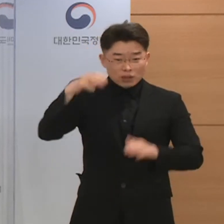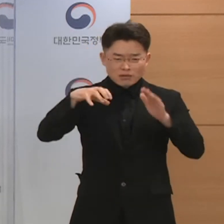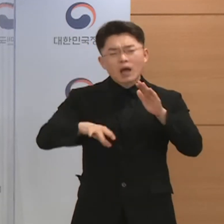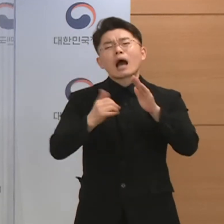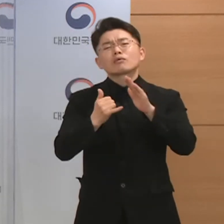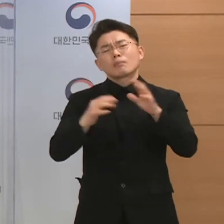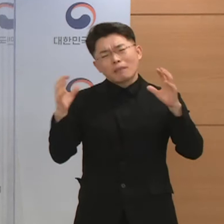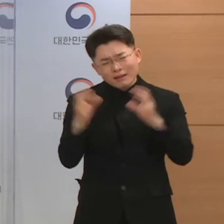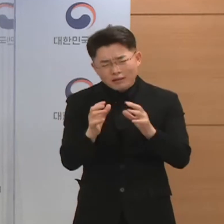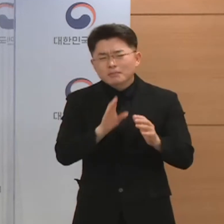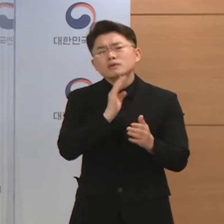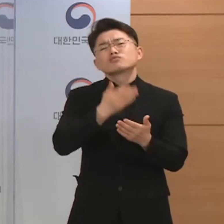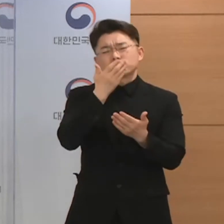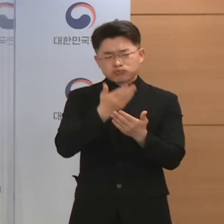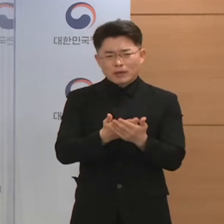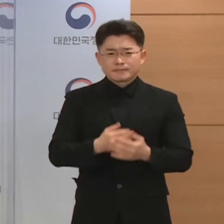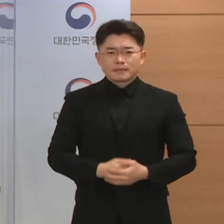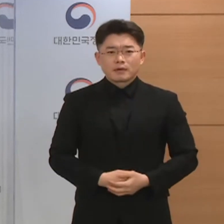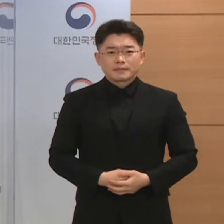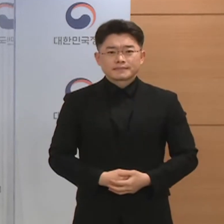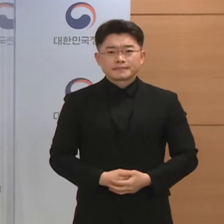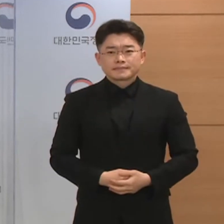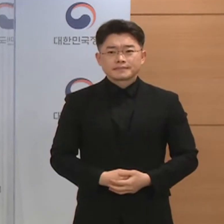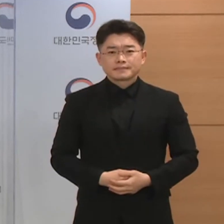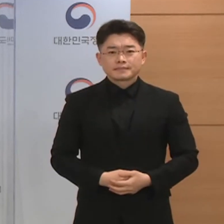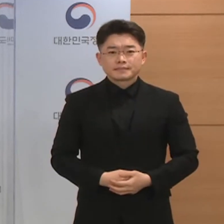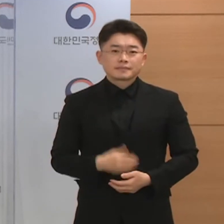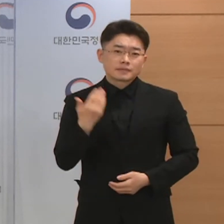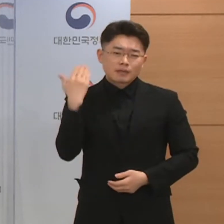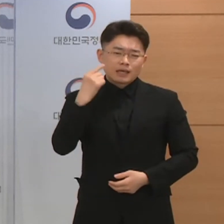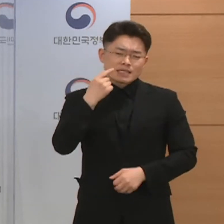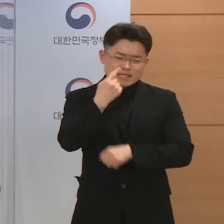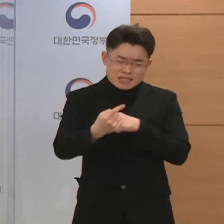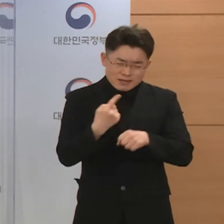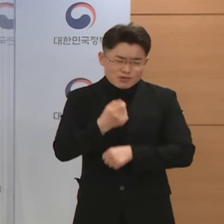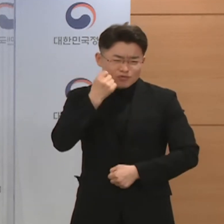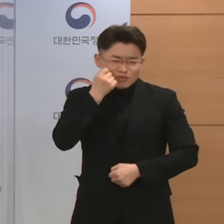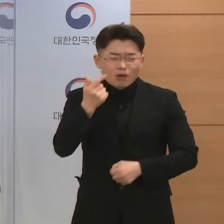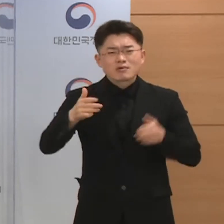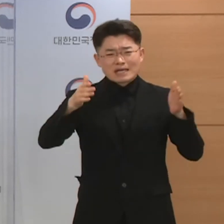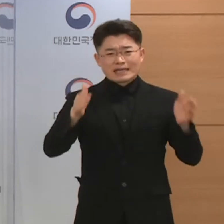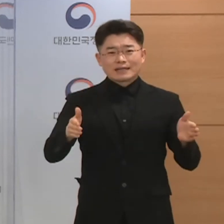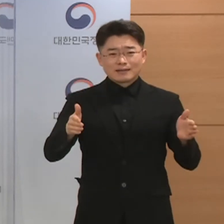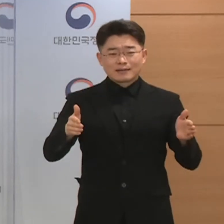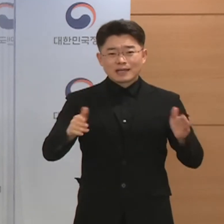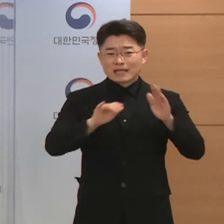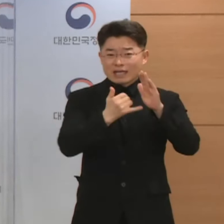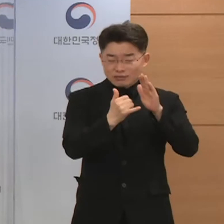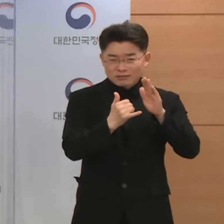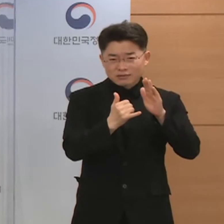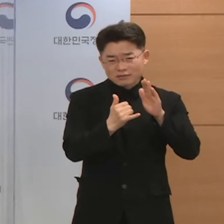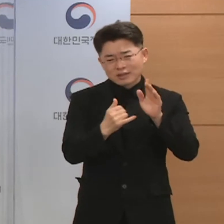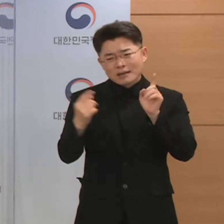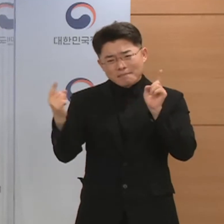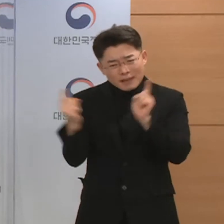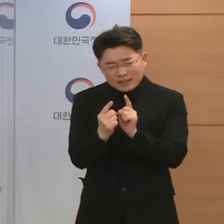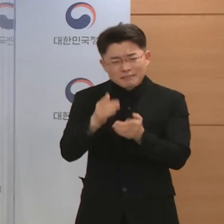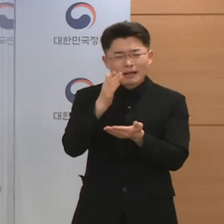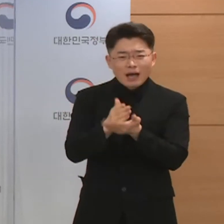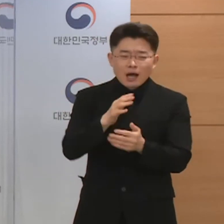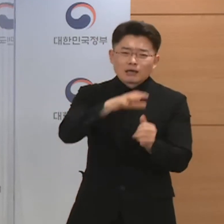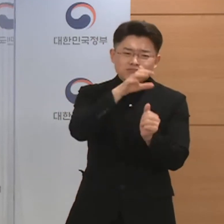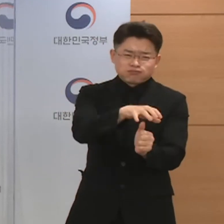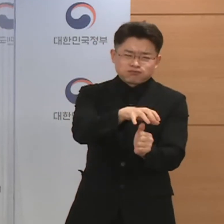매우 큽니다. 특히 1년 반 동안 이 코로나19로 인해서 가족 간의 그 여러 가지 모임 제한이